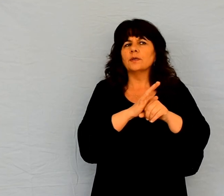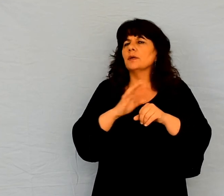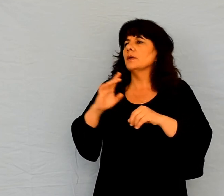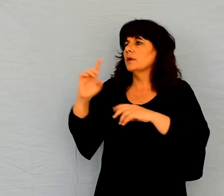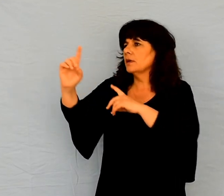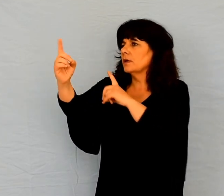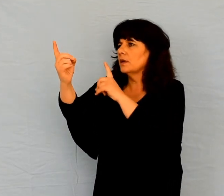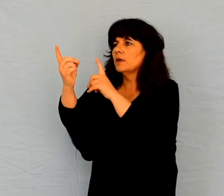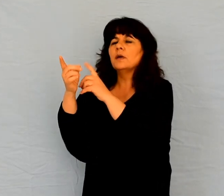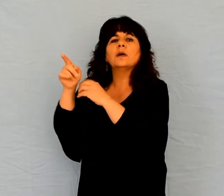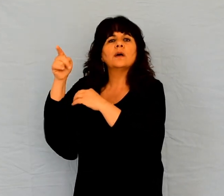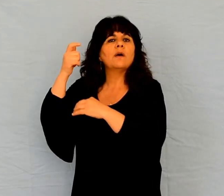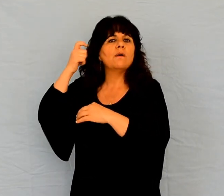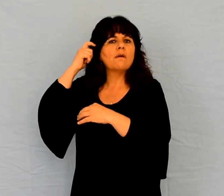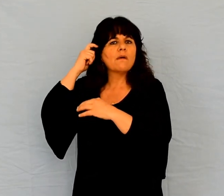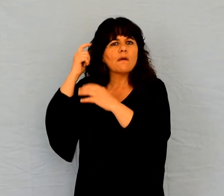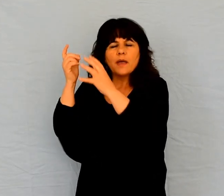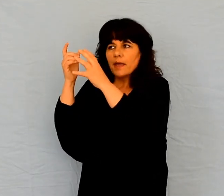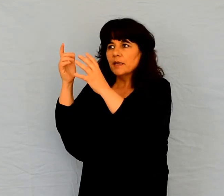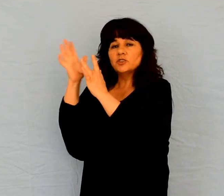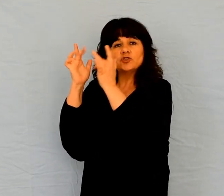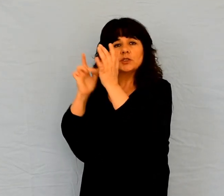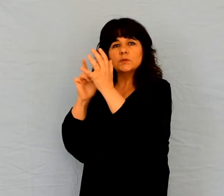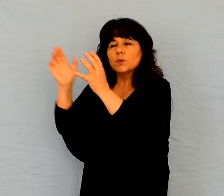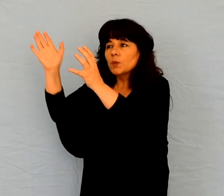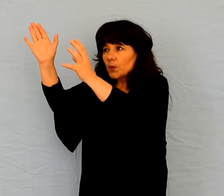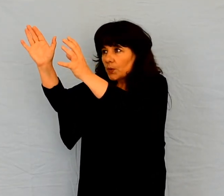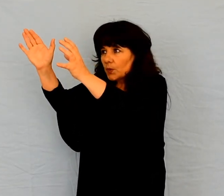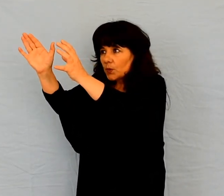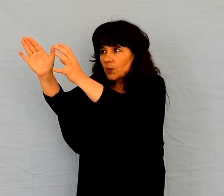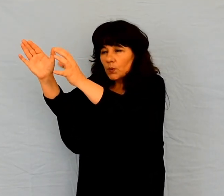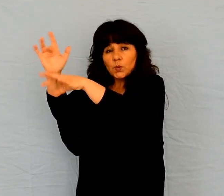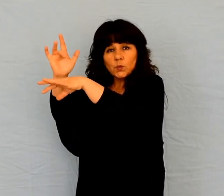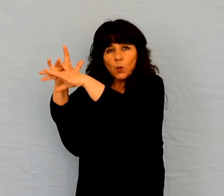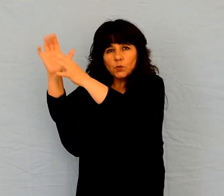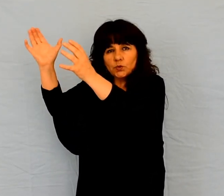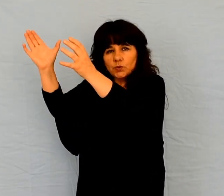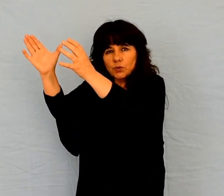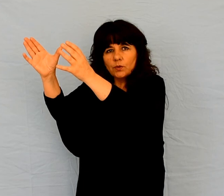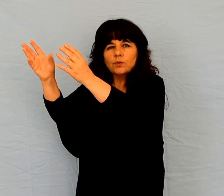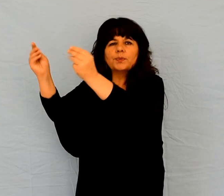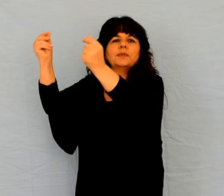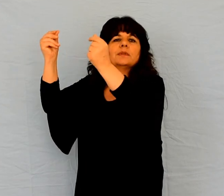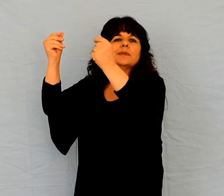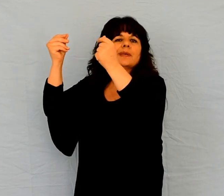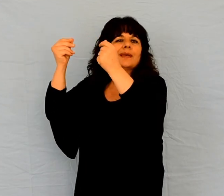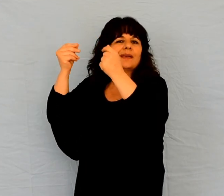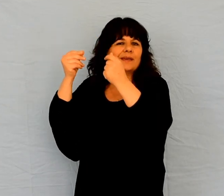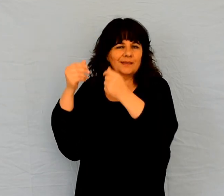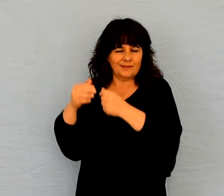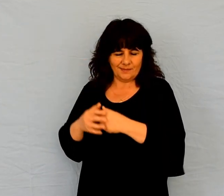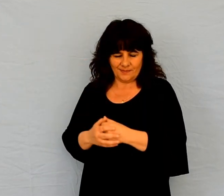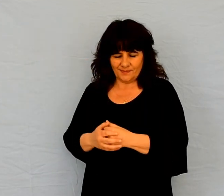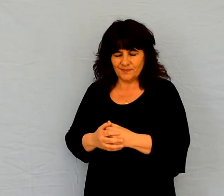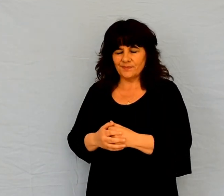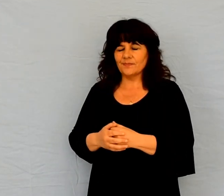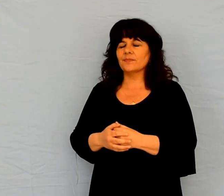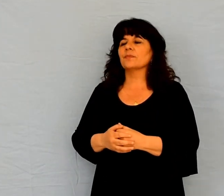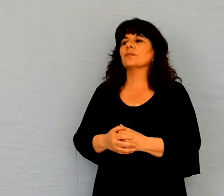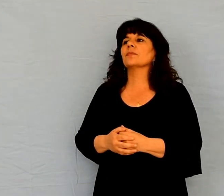En touchant l'oreille de l'homme, il le guérit. Jésus dit alors à ceux qui étaient venus l'arrêter,